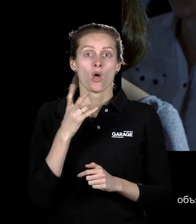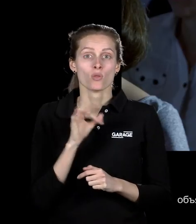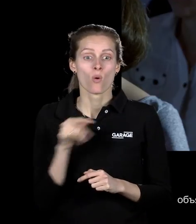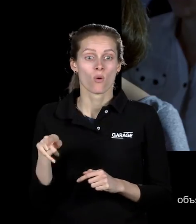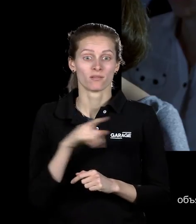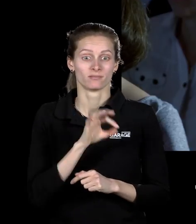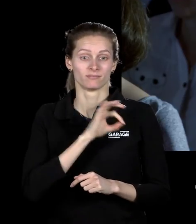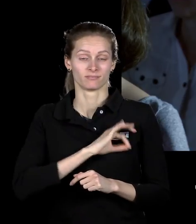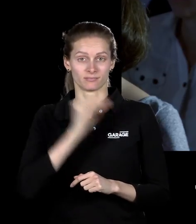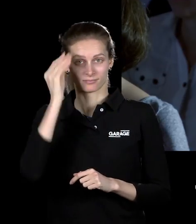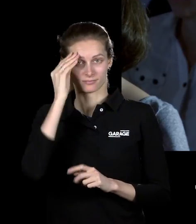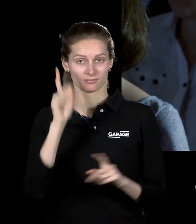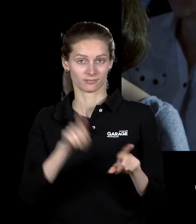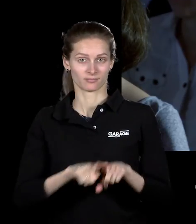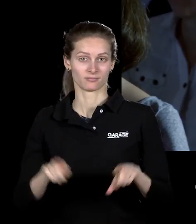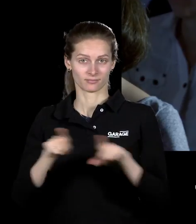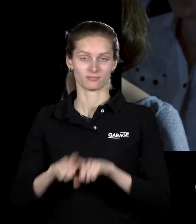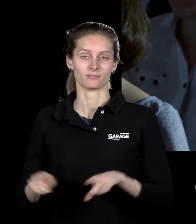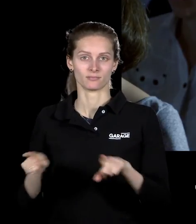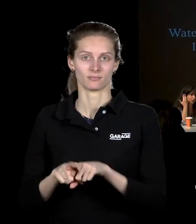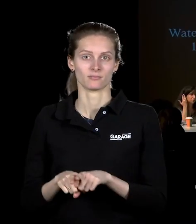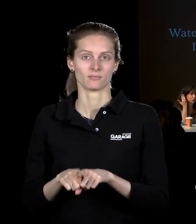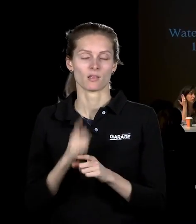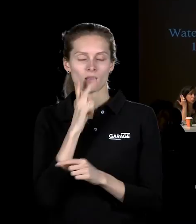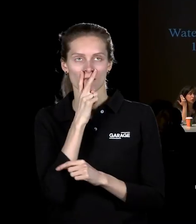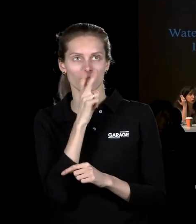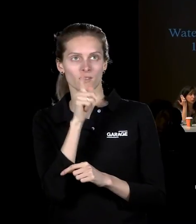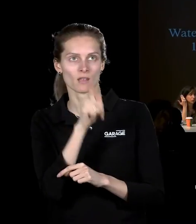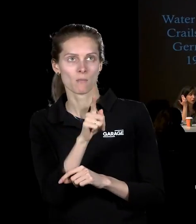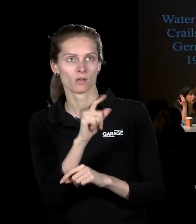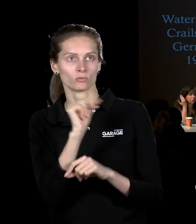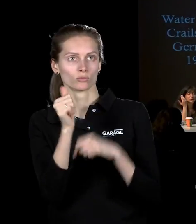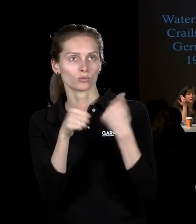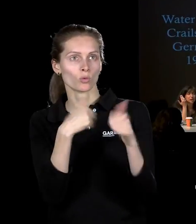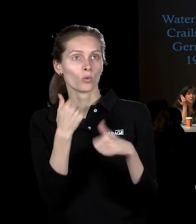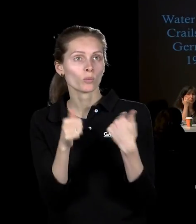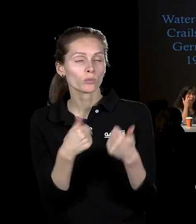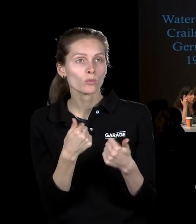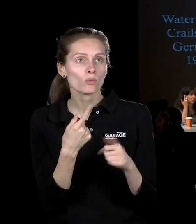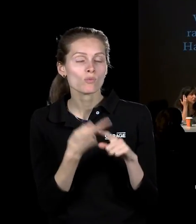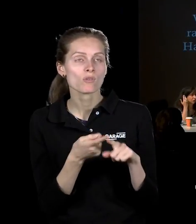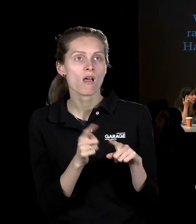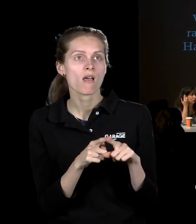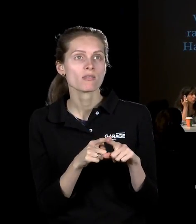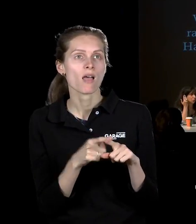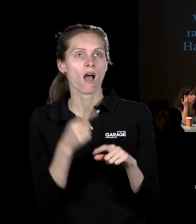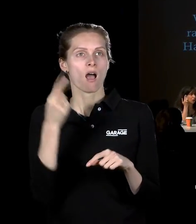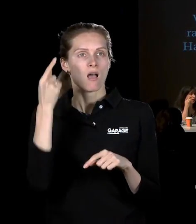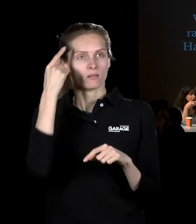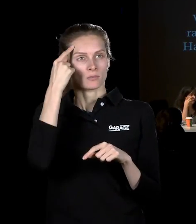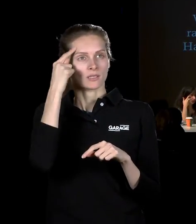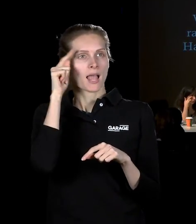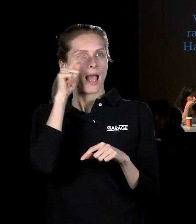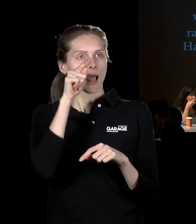одна и та же функция. И для того, чтобы увидеть в них скульптуру, надо об этой функции, собственно говоря, забыть и просто рассматривать это как